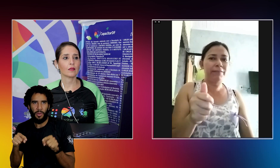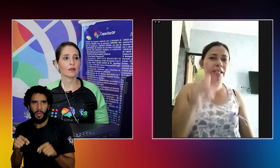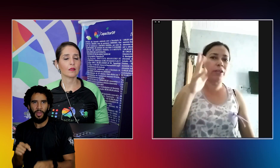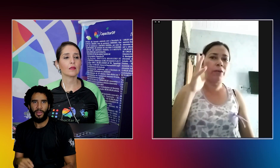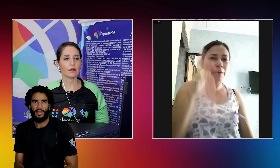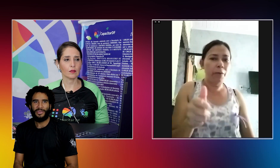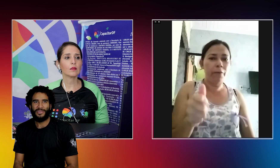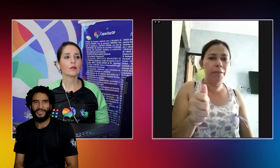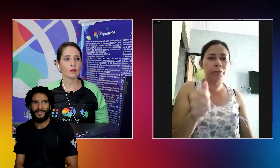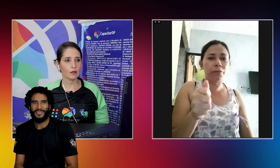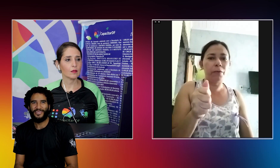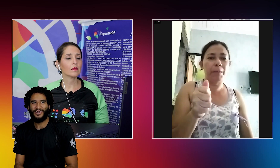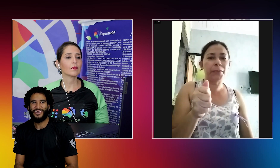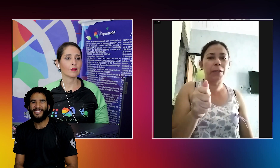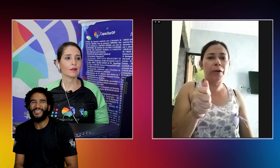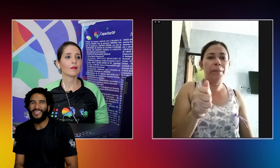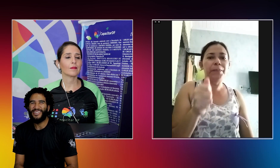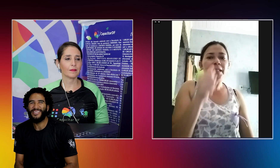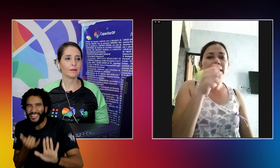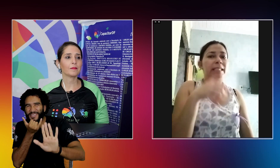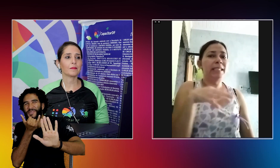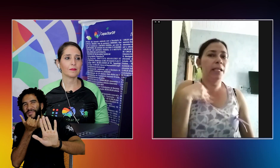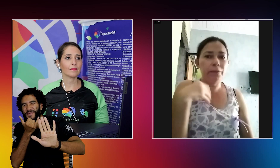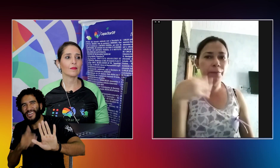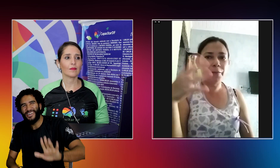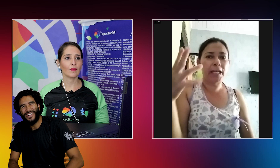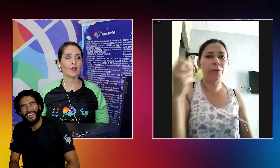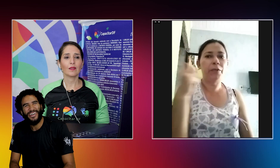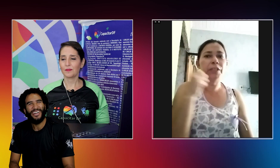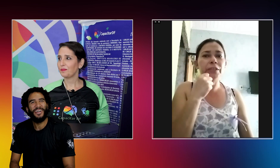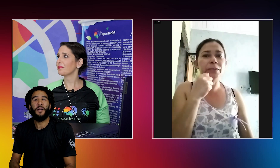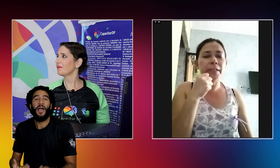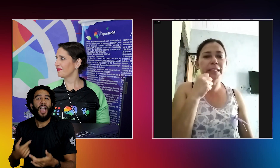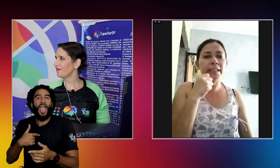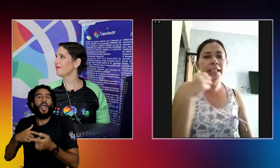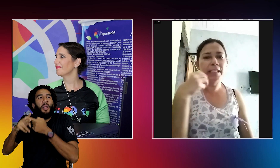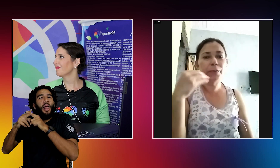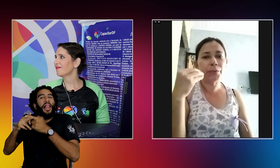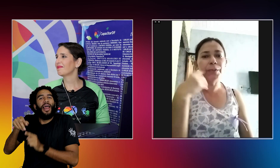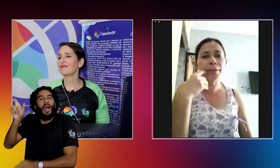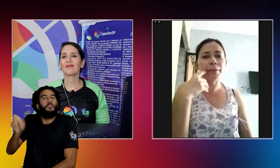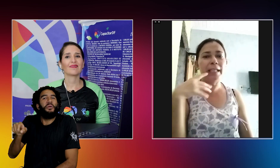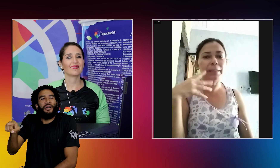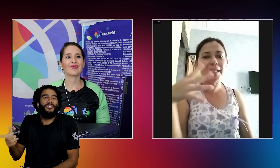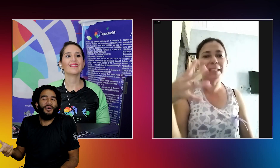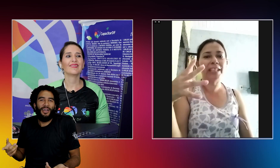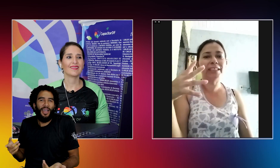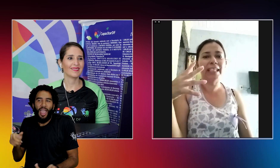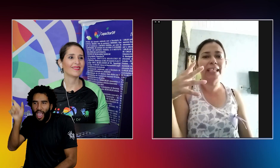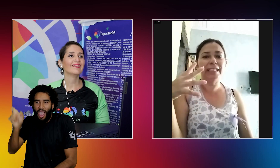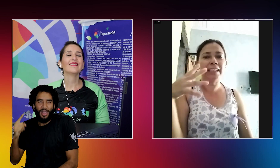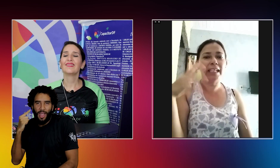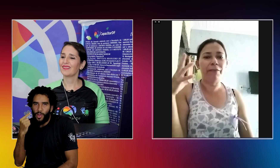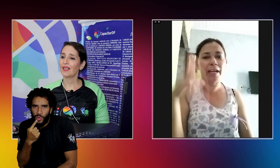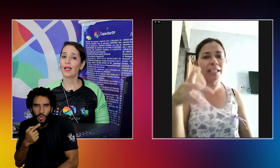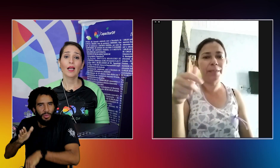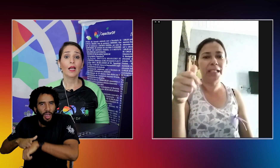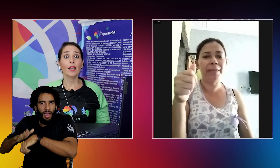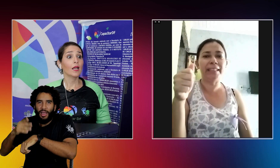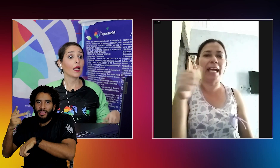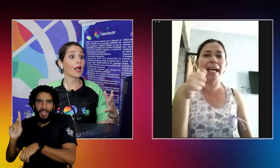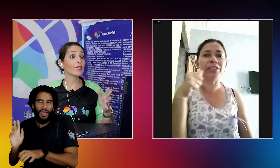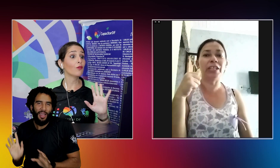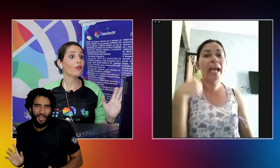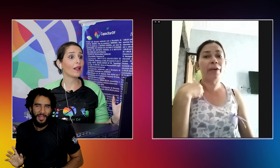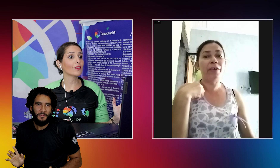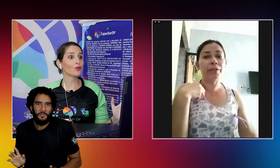faz só um movimento com a mão só. Assim, eu não vou ficar corrigindo ele é o surdo, é a liberdade dele, ele faz pela